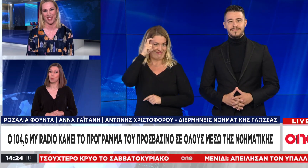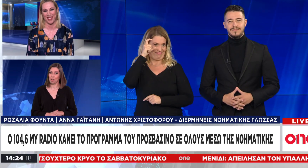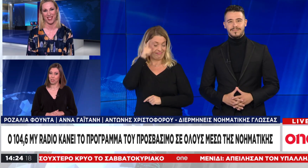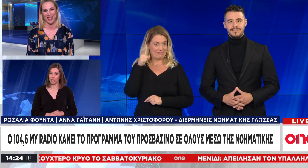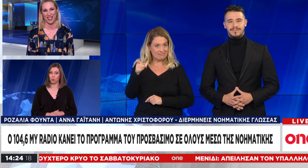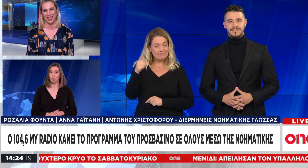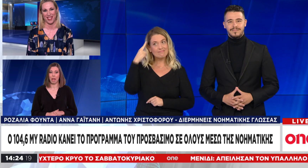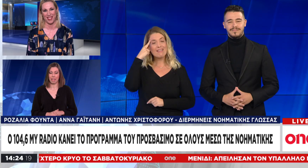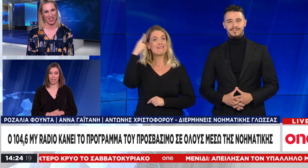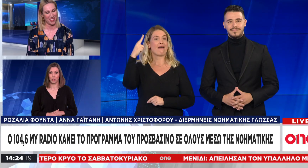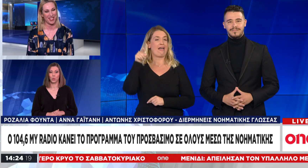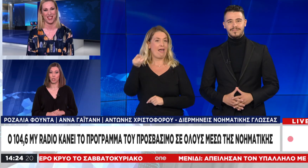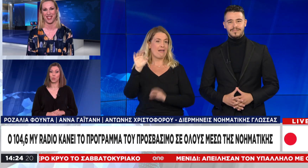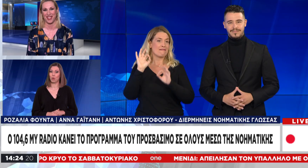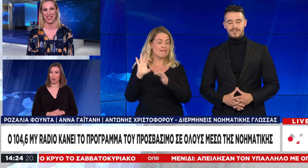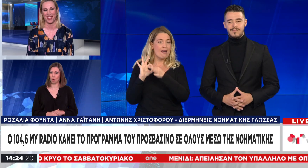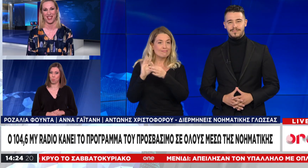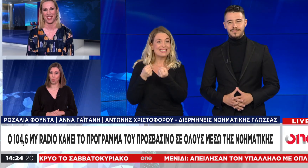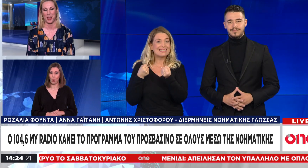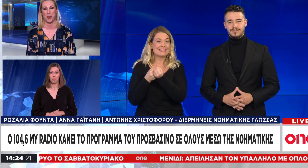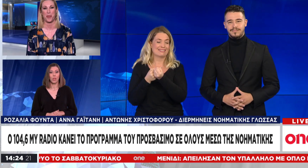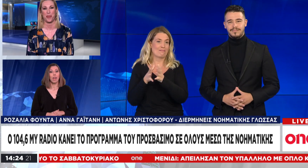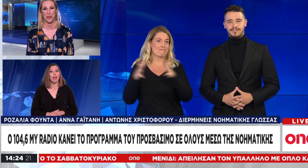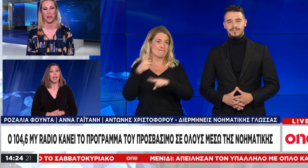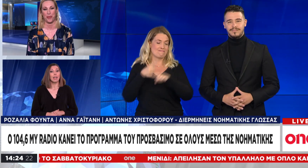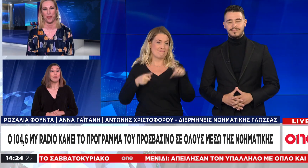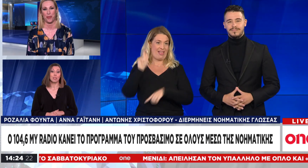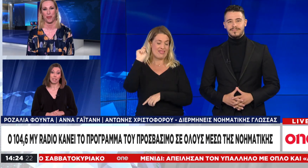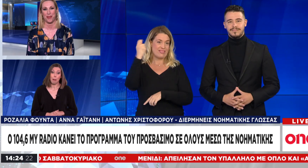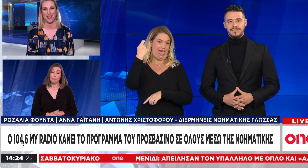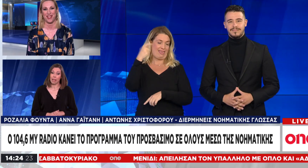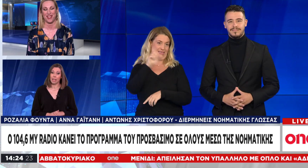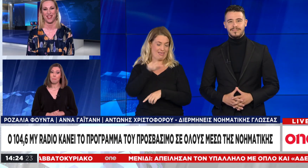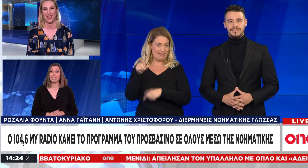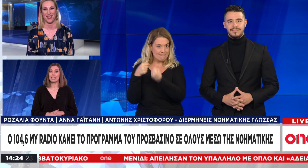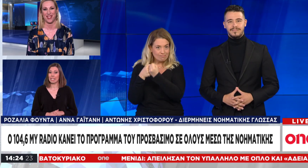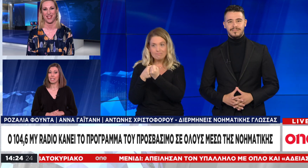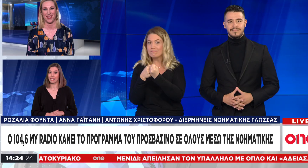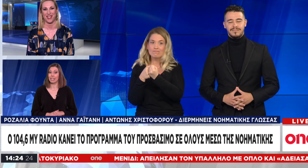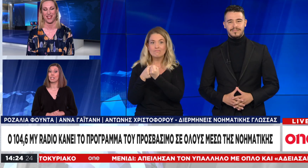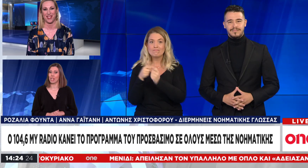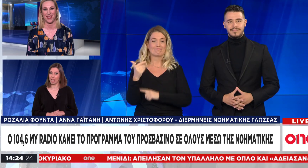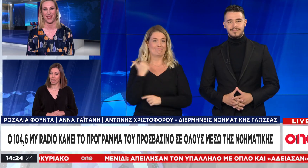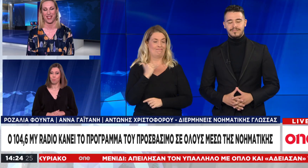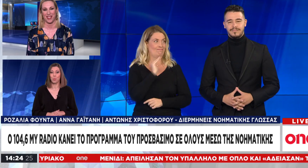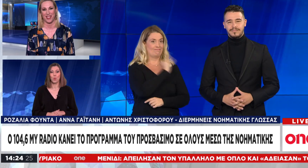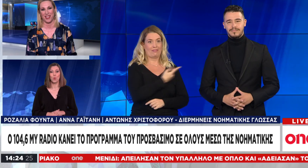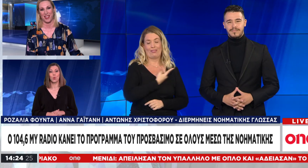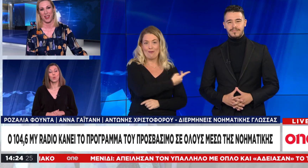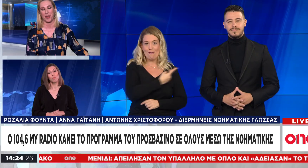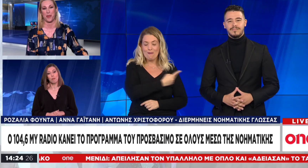διευθυντή του my radio τον κύριο νικολακόπουλο ε φυσικά πάντα με την στήριξη της δεη